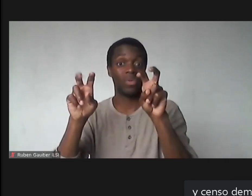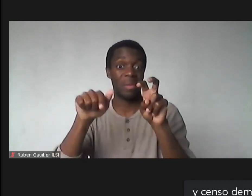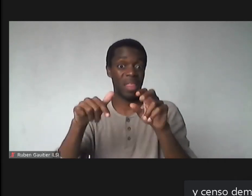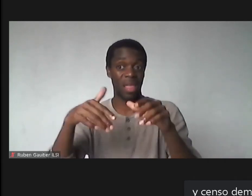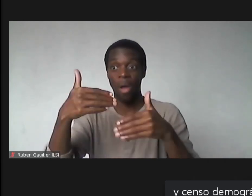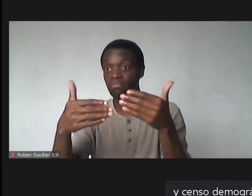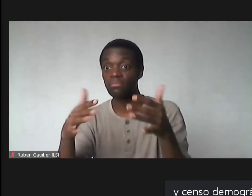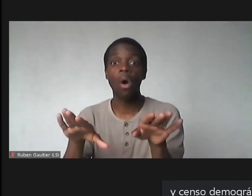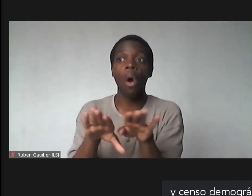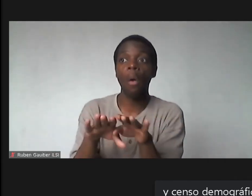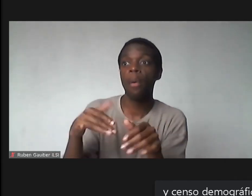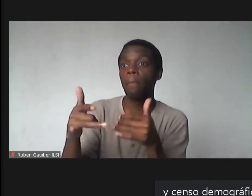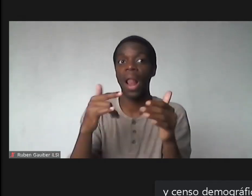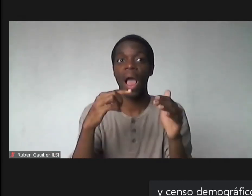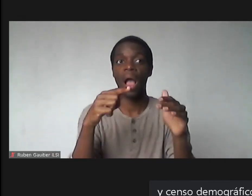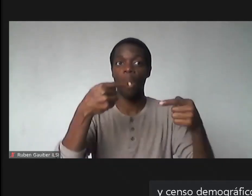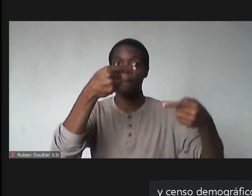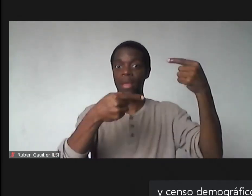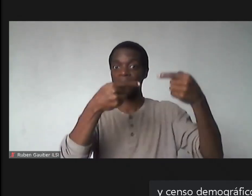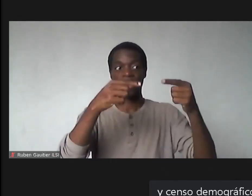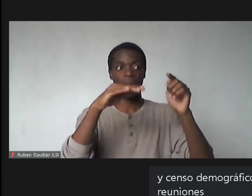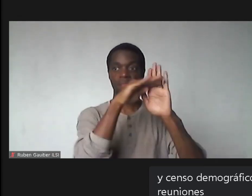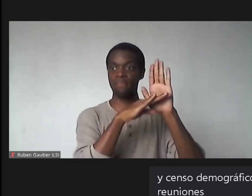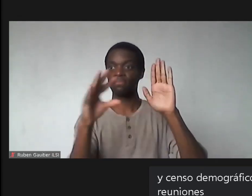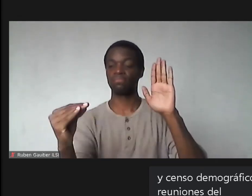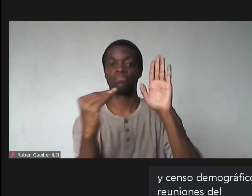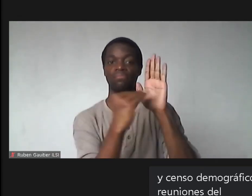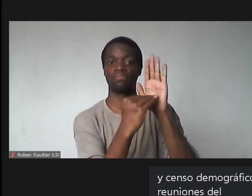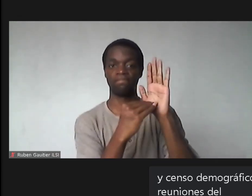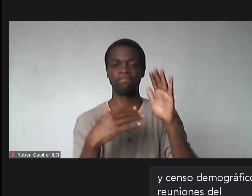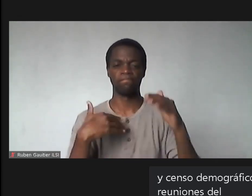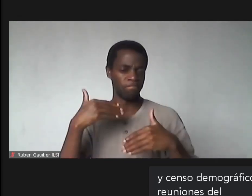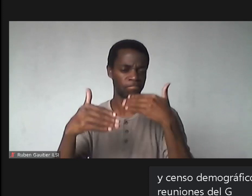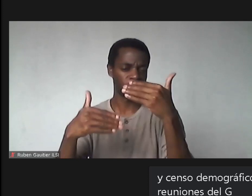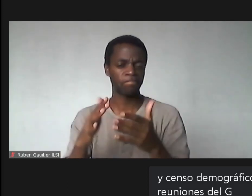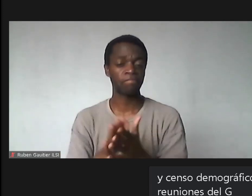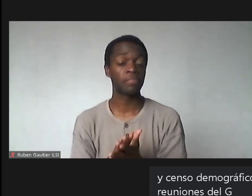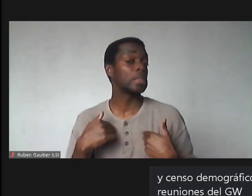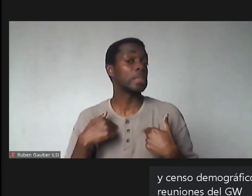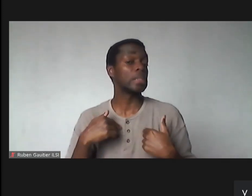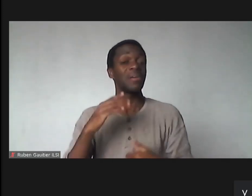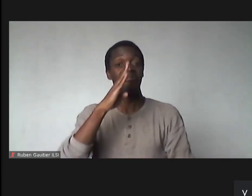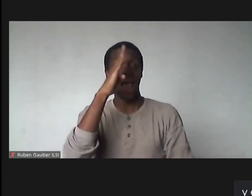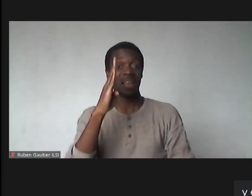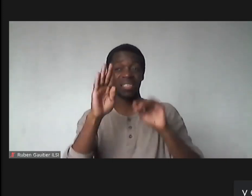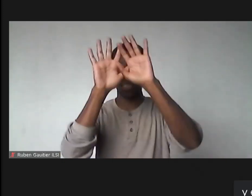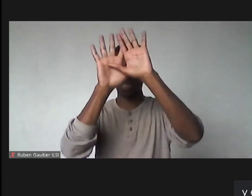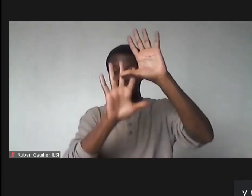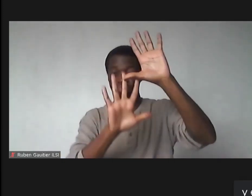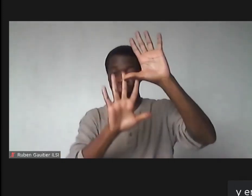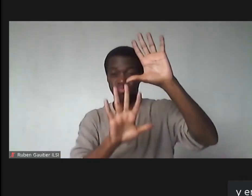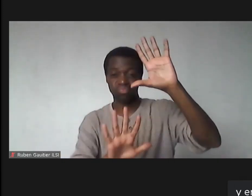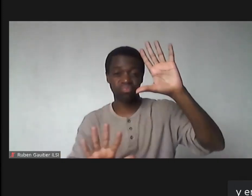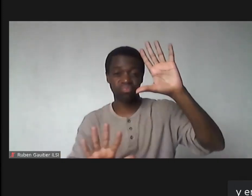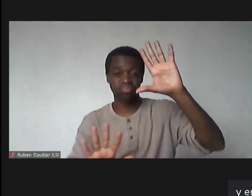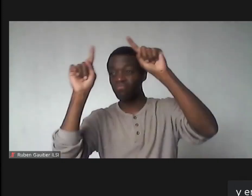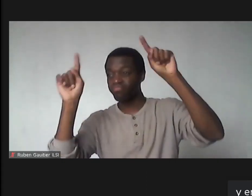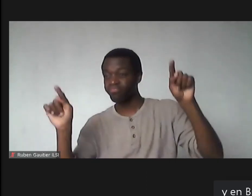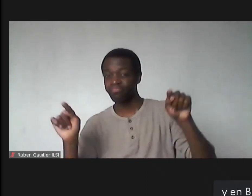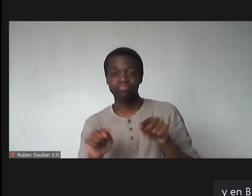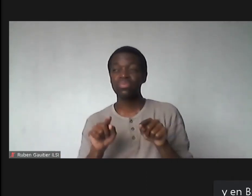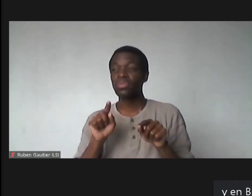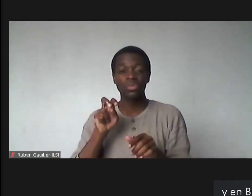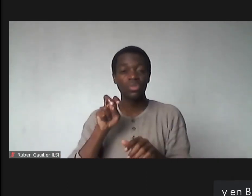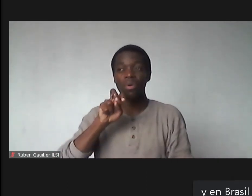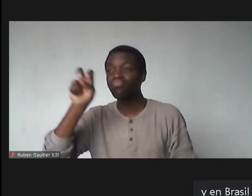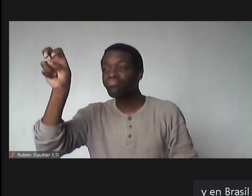en Brasil estoy siempre viajando y voy al campo para hacer las preguntas, para acompañar, hacer los cuestionarios que están